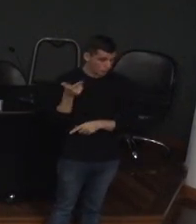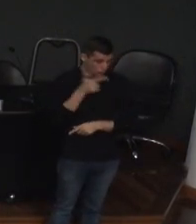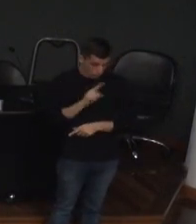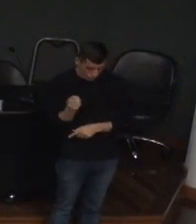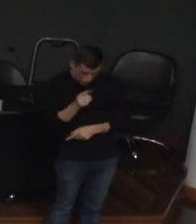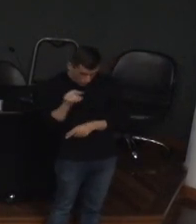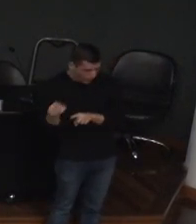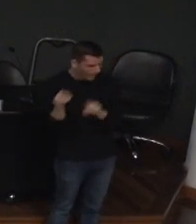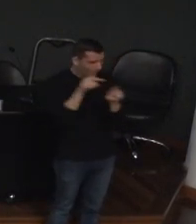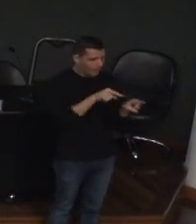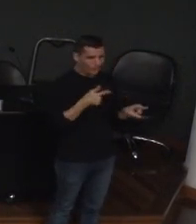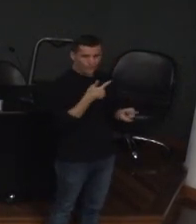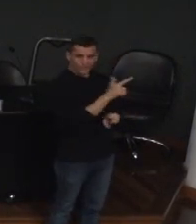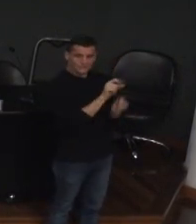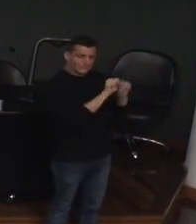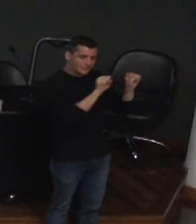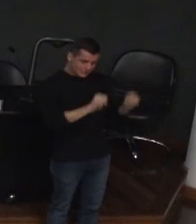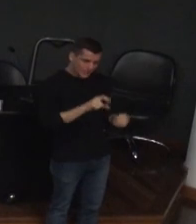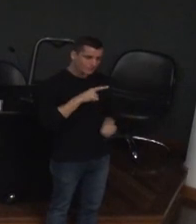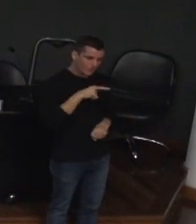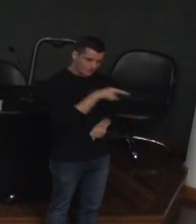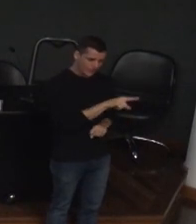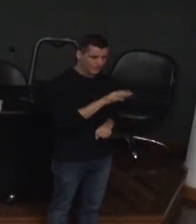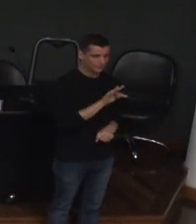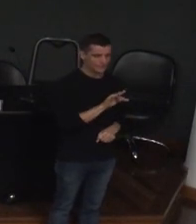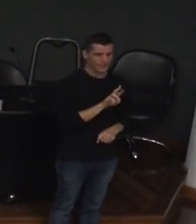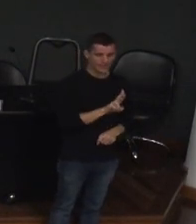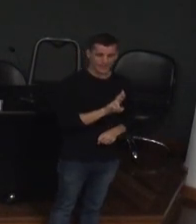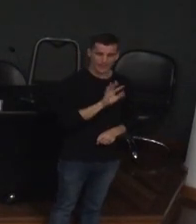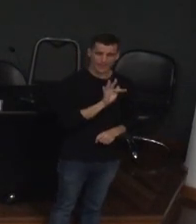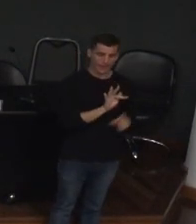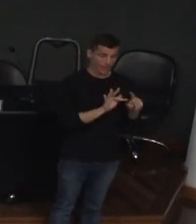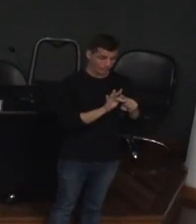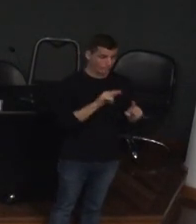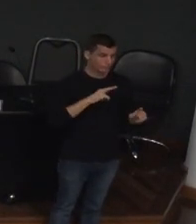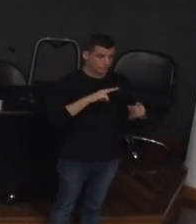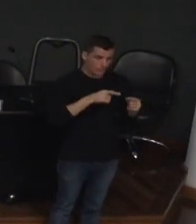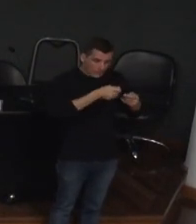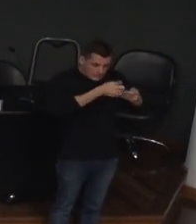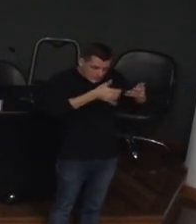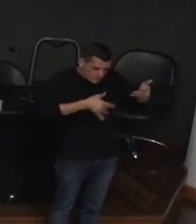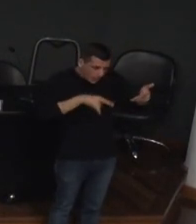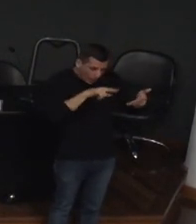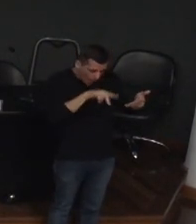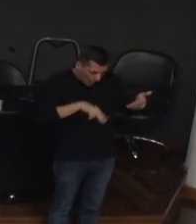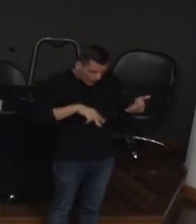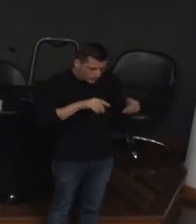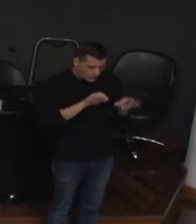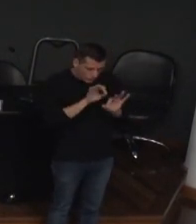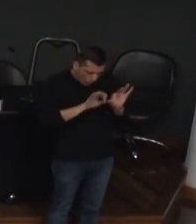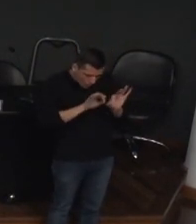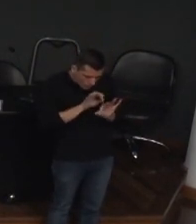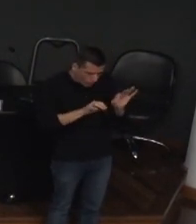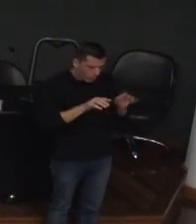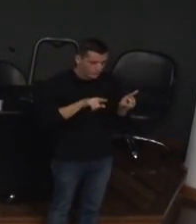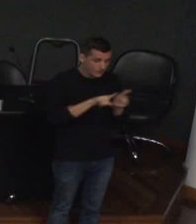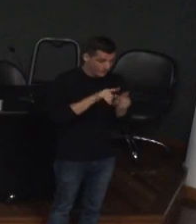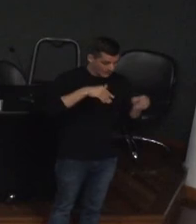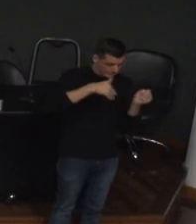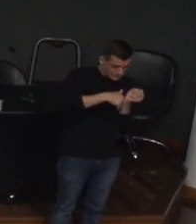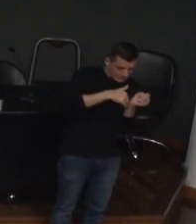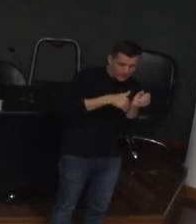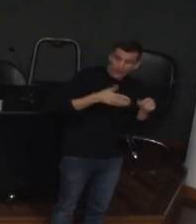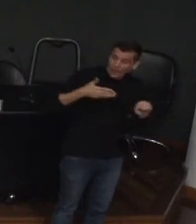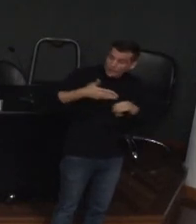coisa, se eu falar errado do SEI, me corrija. É um sistema do TRF que eles têm uma série de controles e de senhas de acesso que eles conseguem